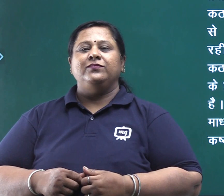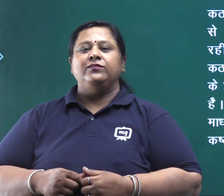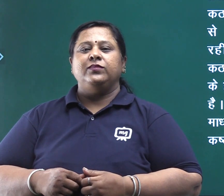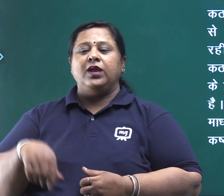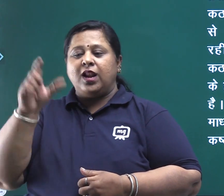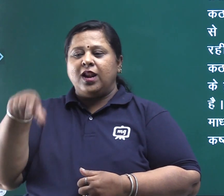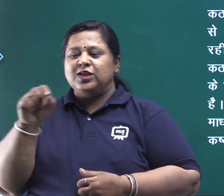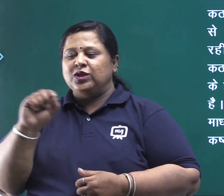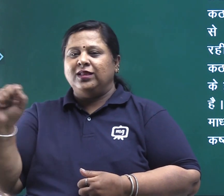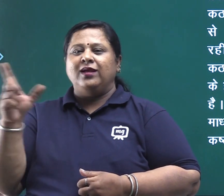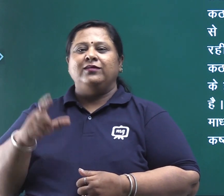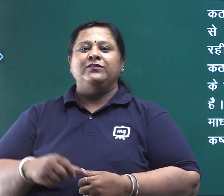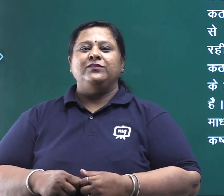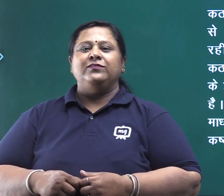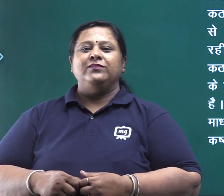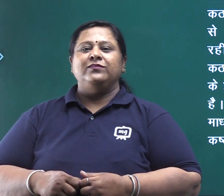रचयिता